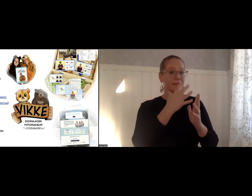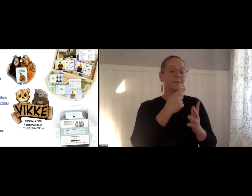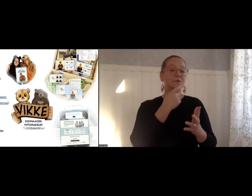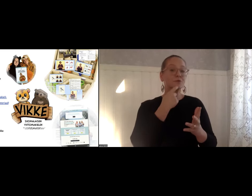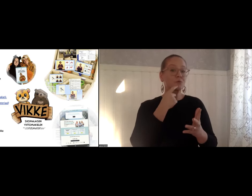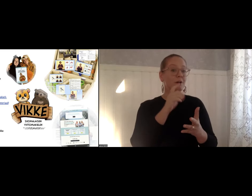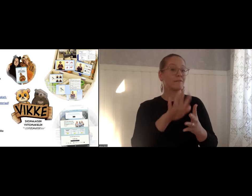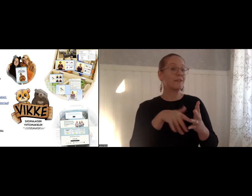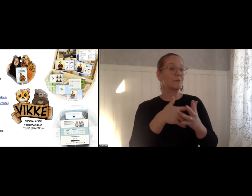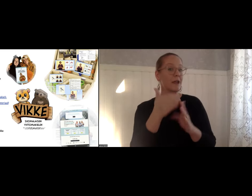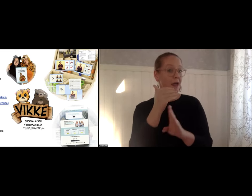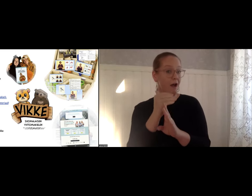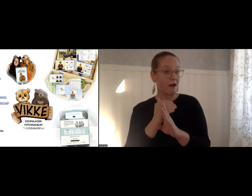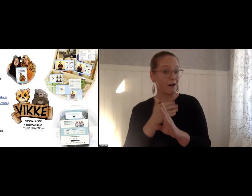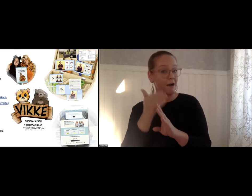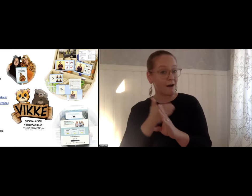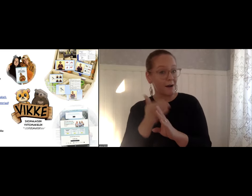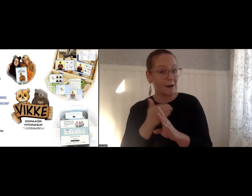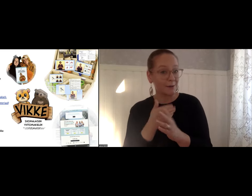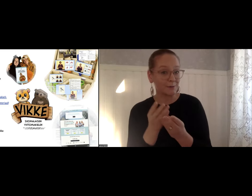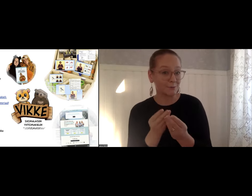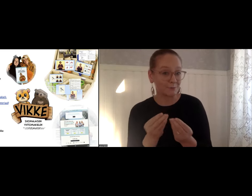Ja olemme julkaisseet myös